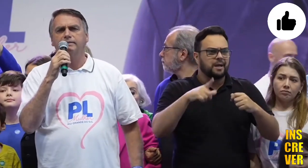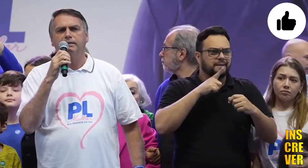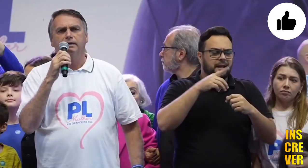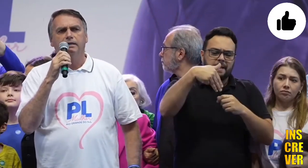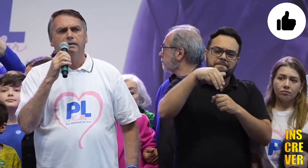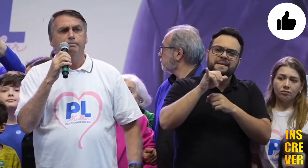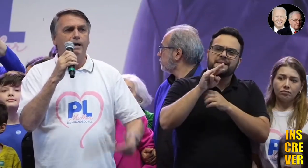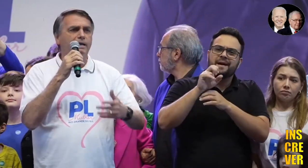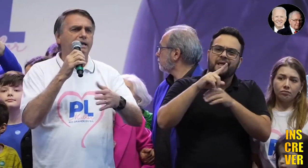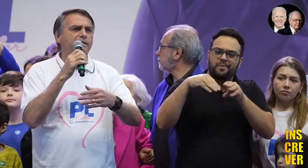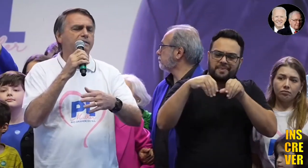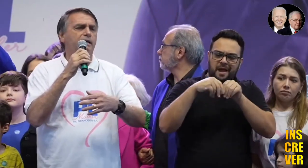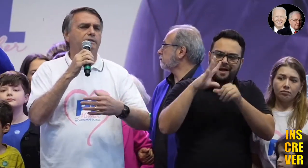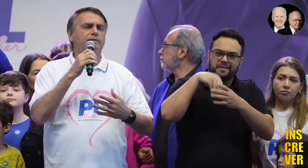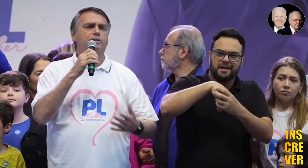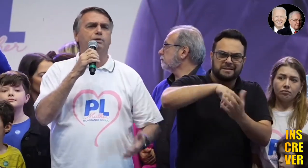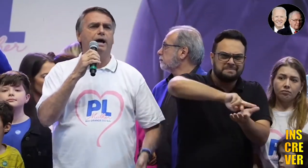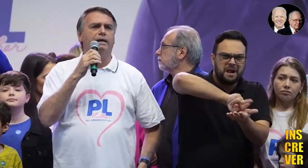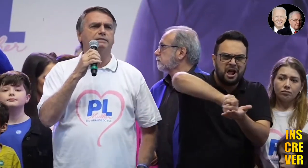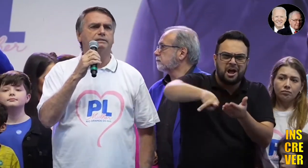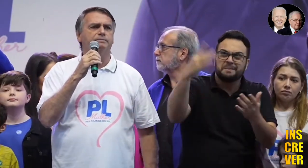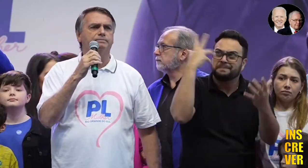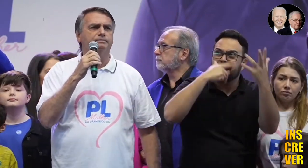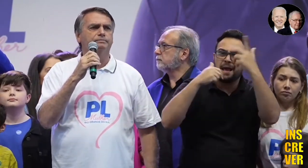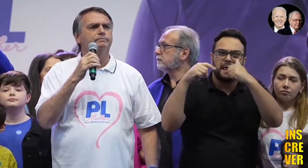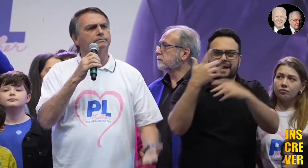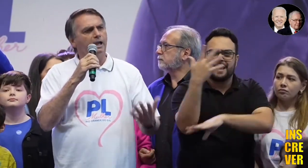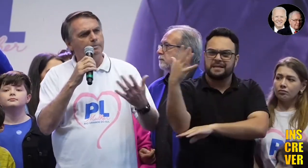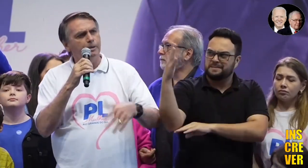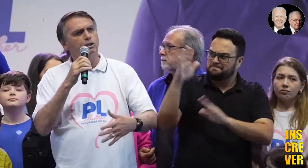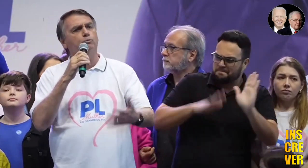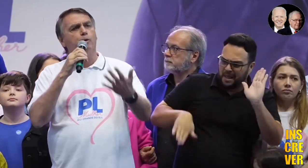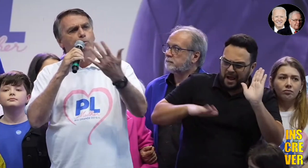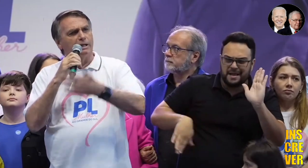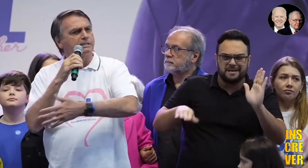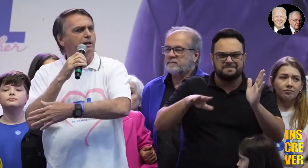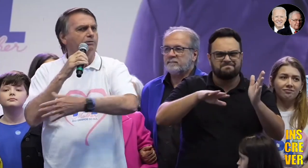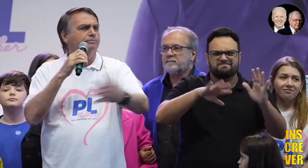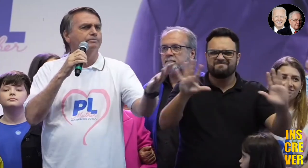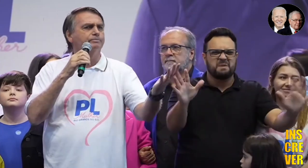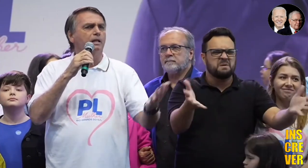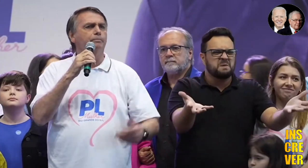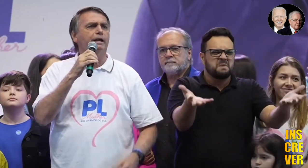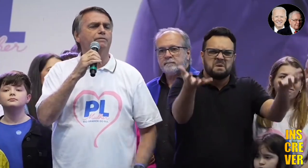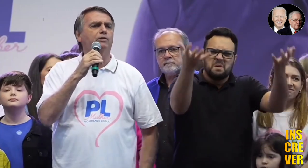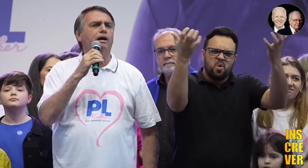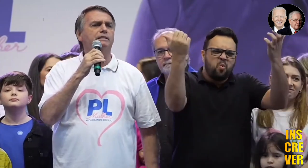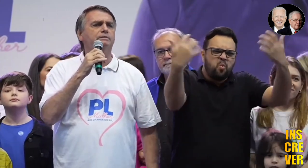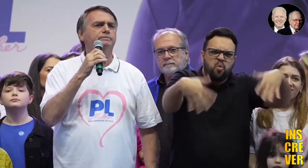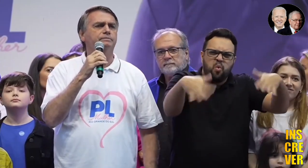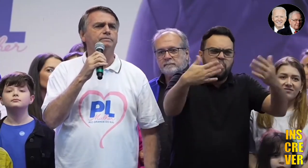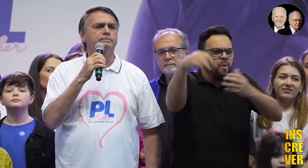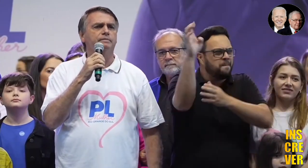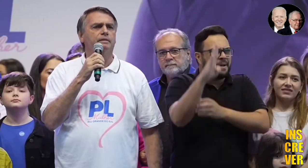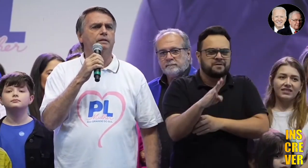minerais, belezas naturais. Repito, população